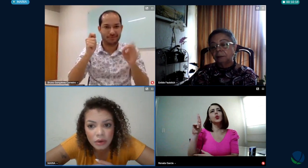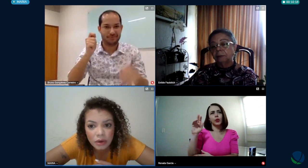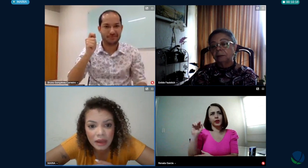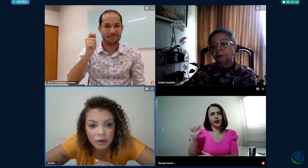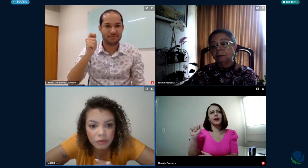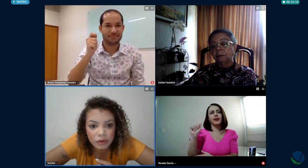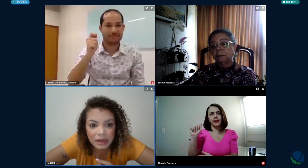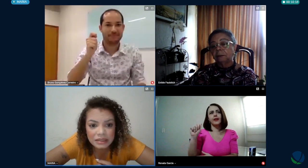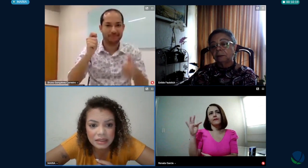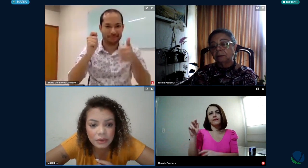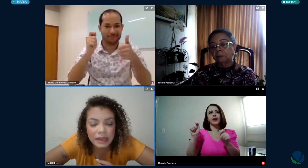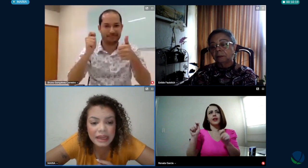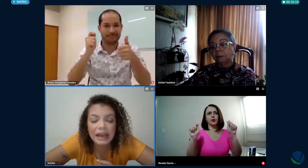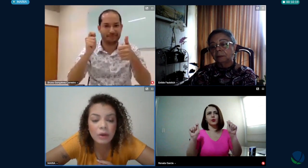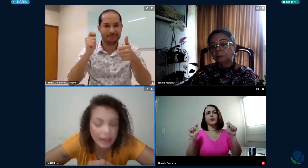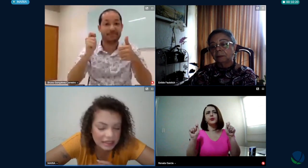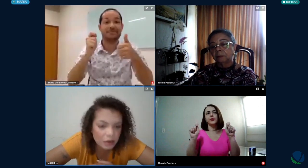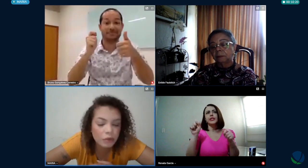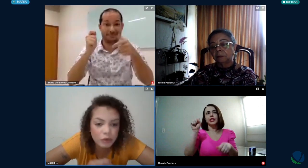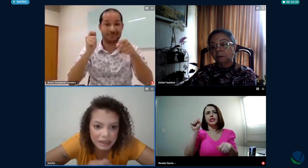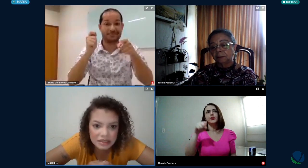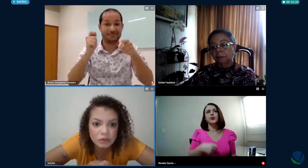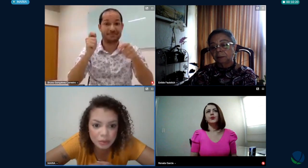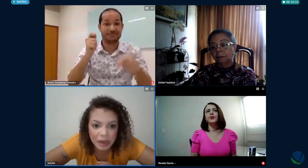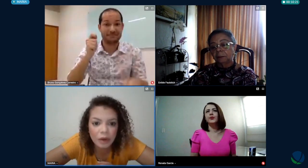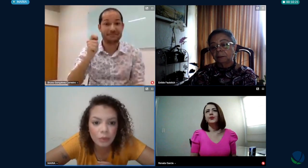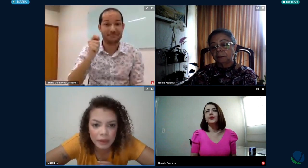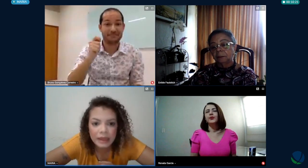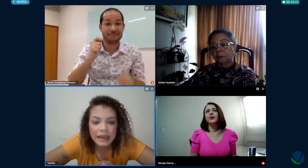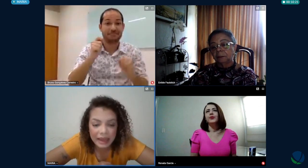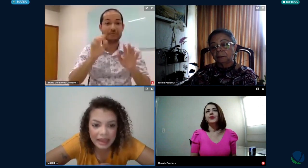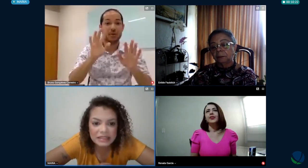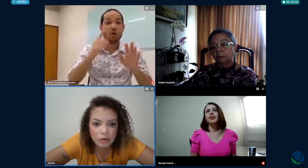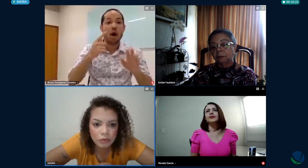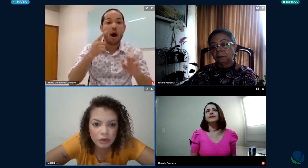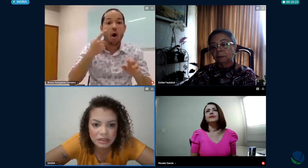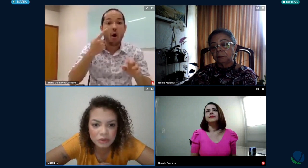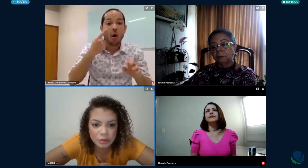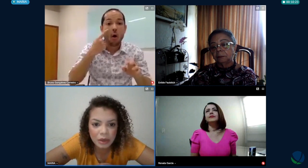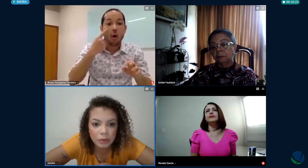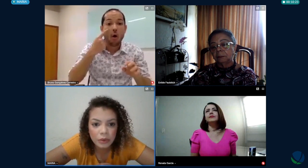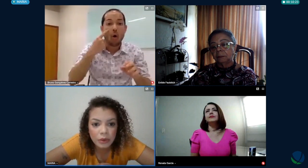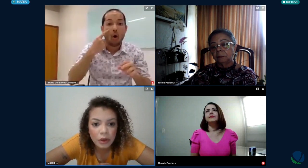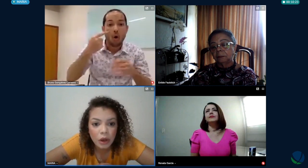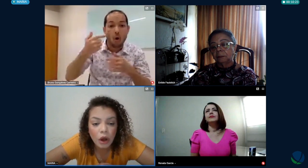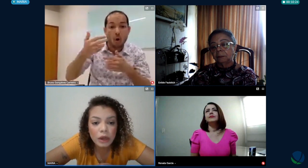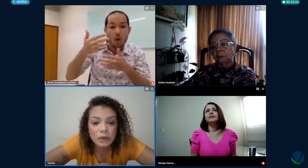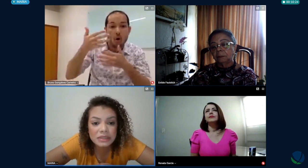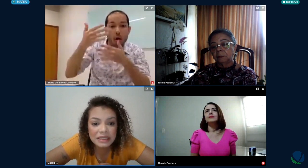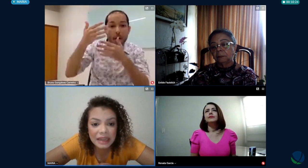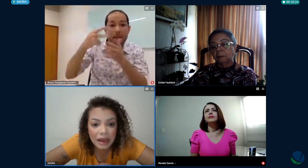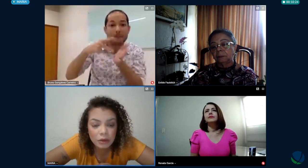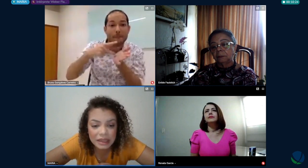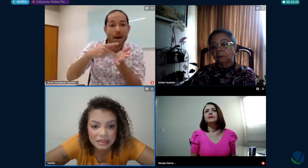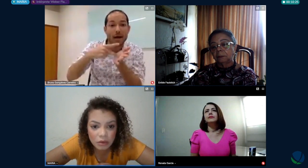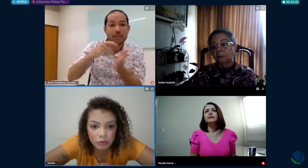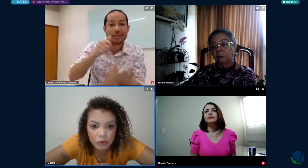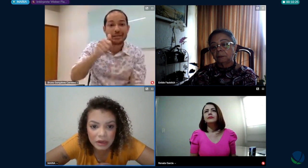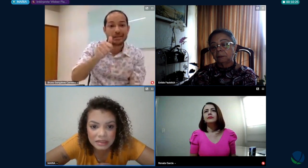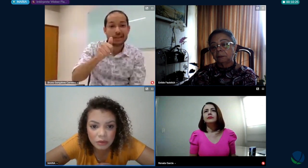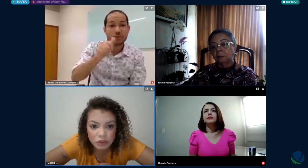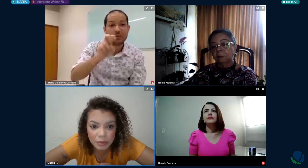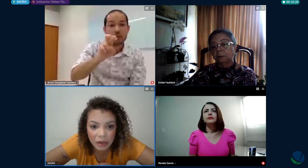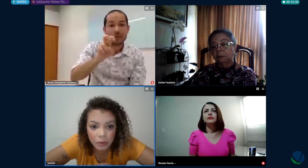só, a configuração, essa configuração de mão. Essa configuração de mão. Olha o sinal